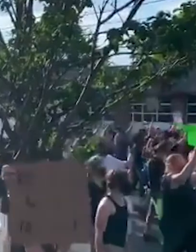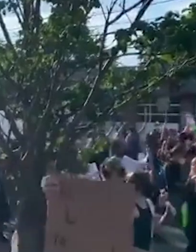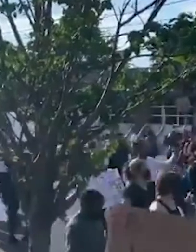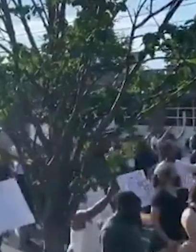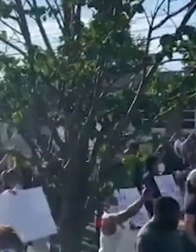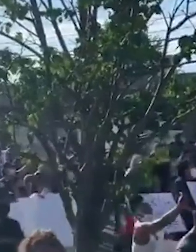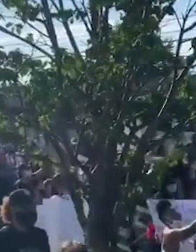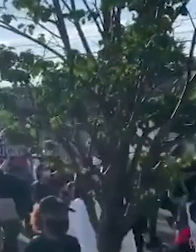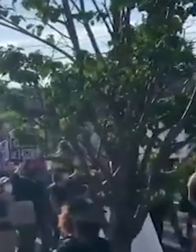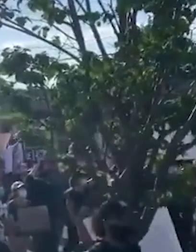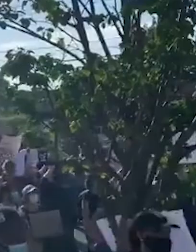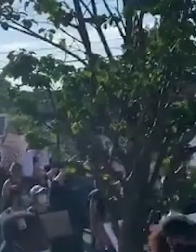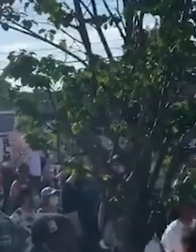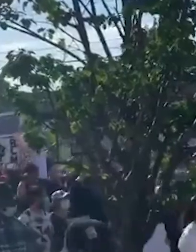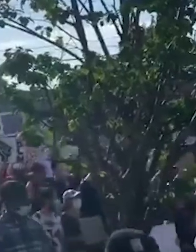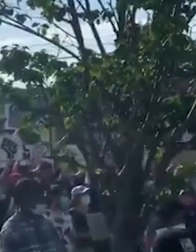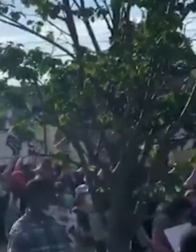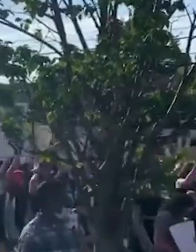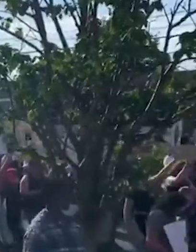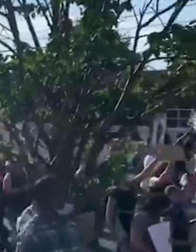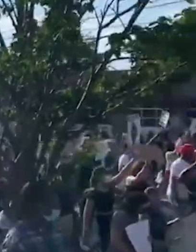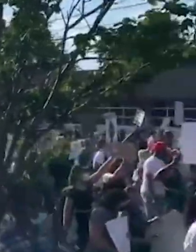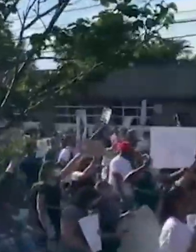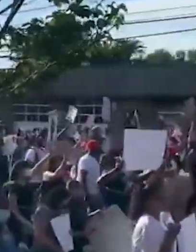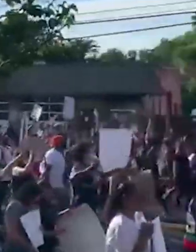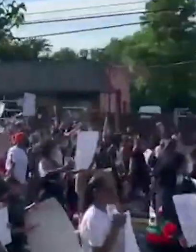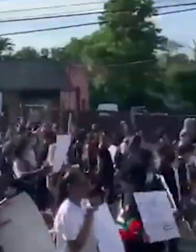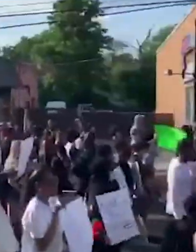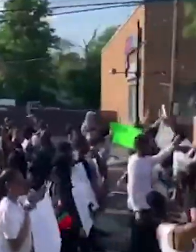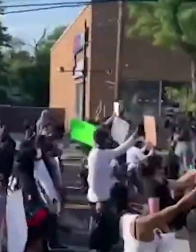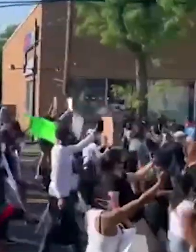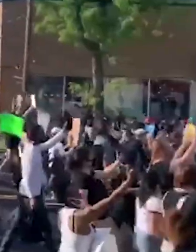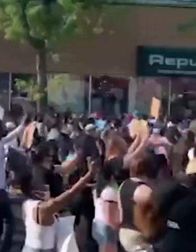humanos que la comunidad afroamericana ha vivido en la historia reciente